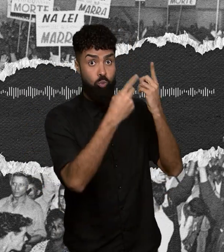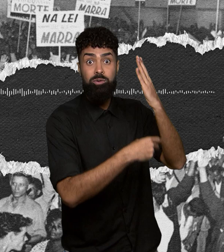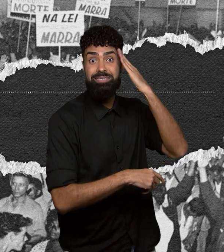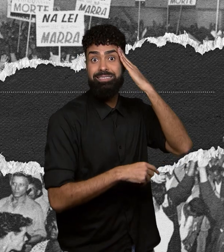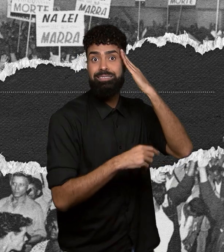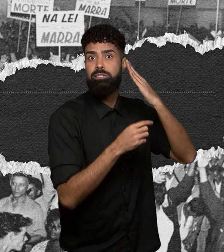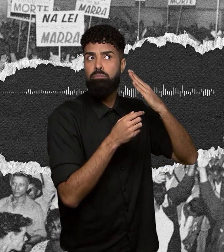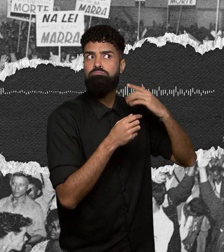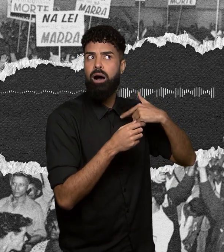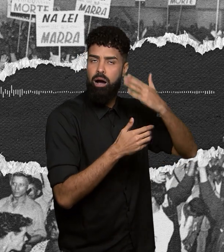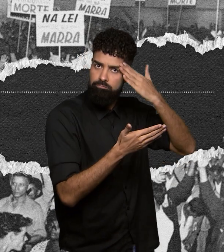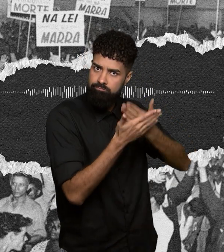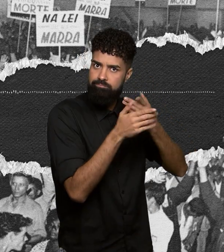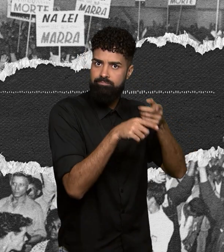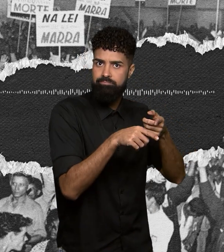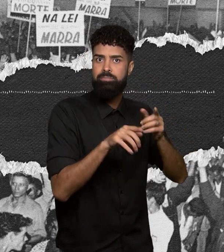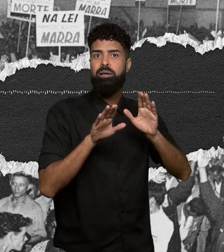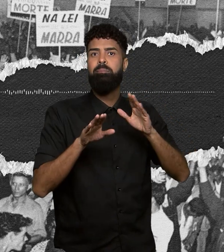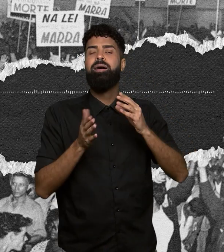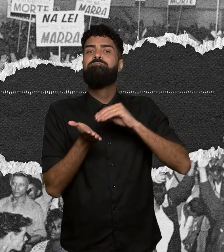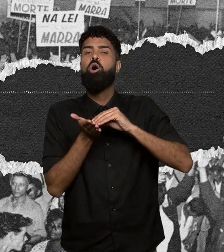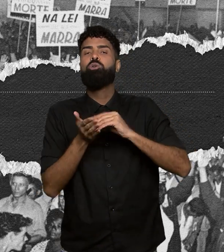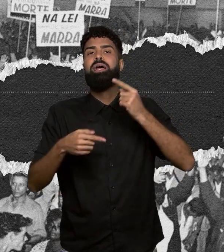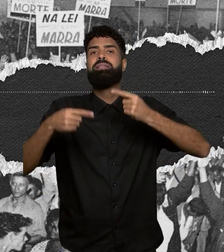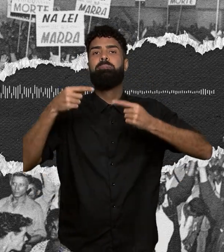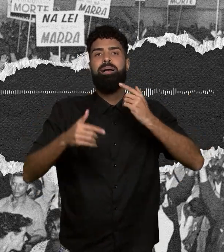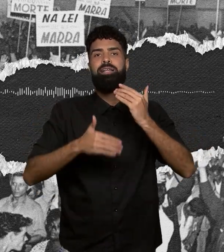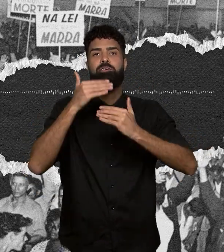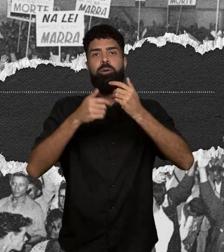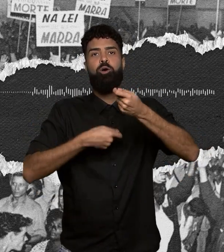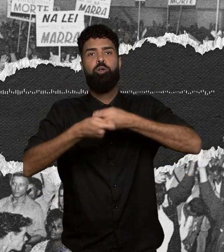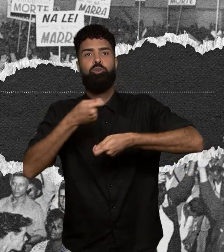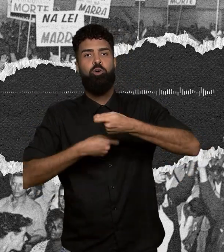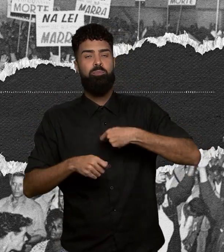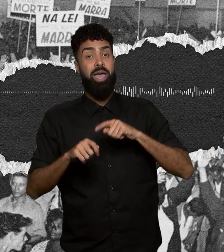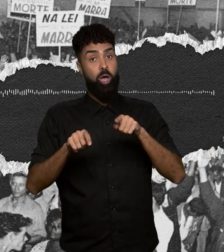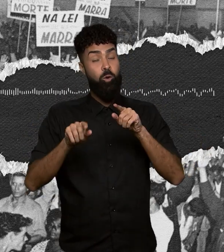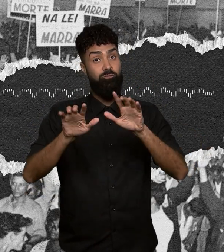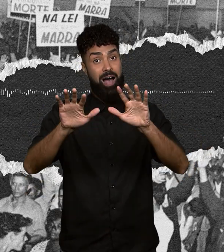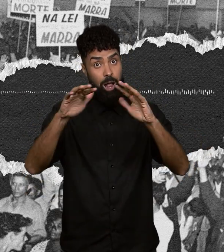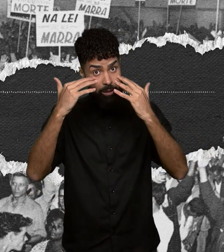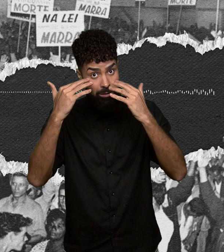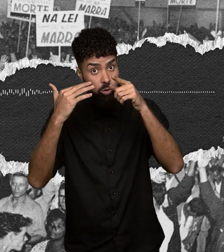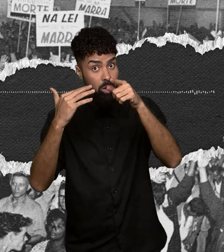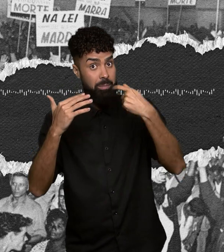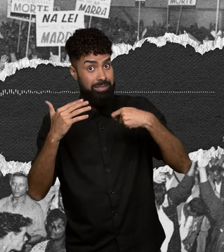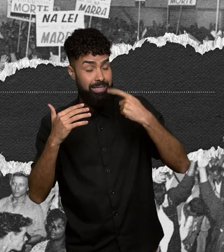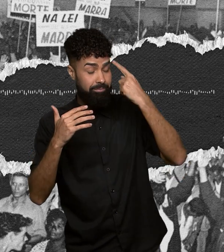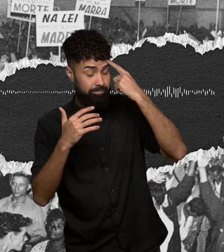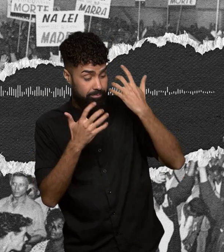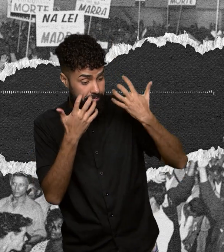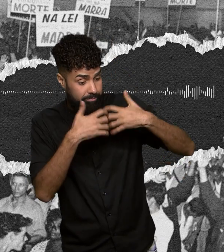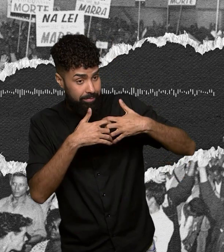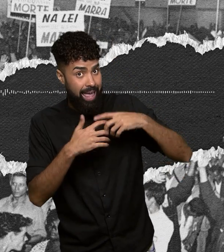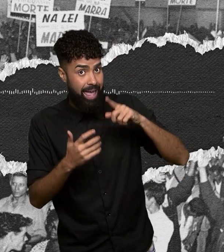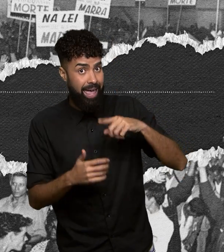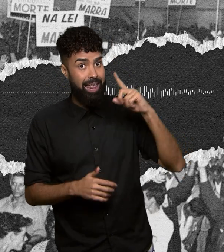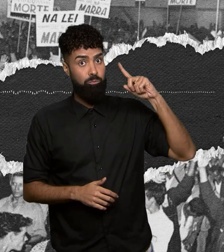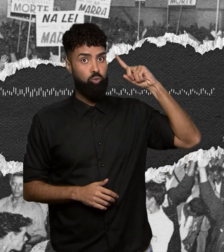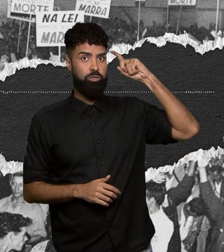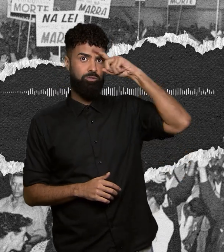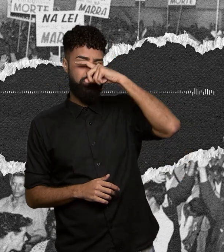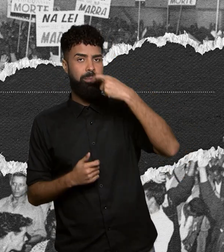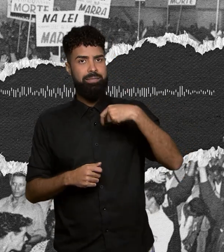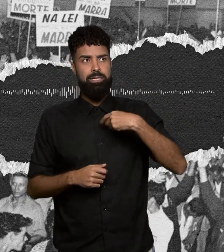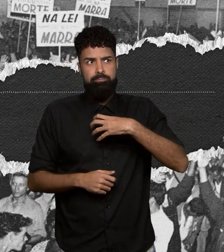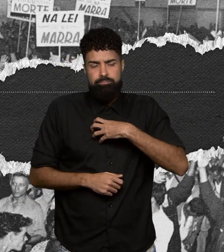consensual é o debate sobre desenvolvimento econômico o que eu chamo atenção é que é muito difícil isso eu acho que vale o senso